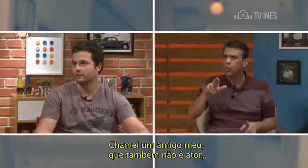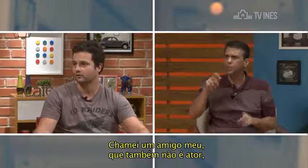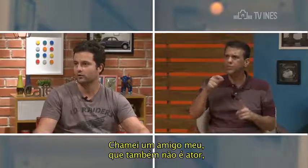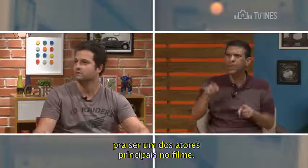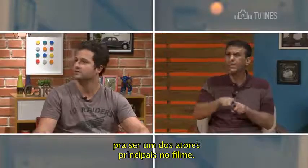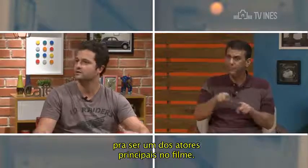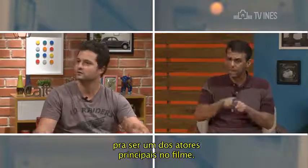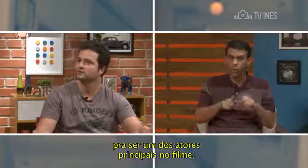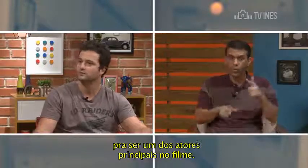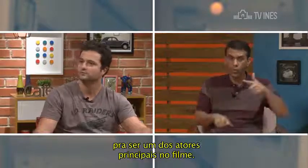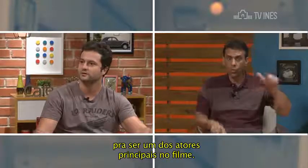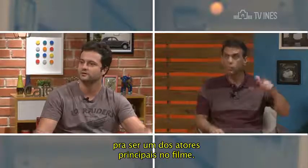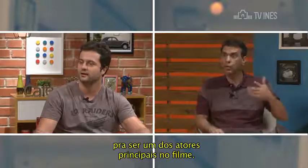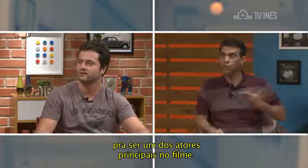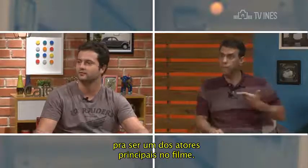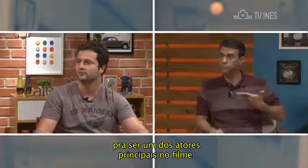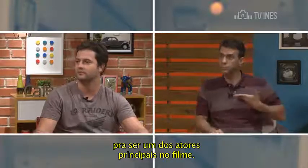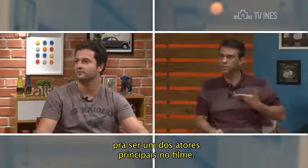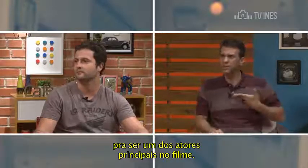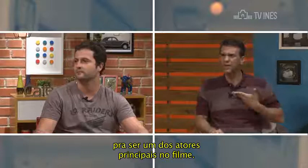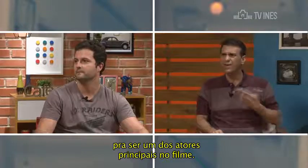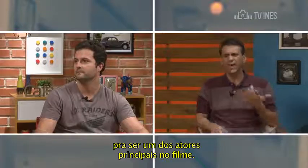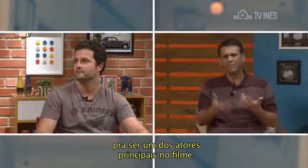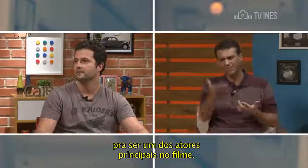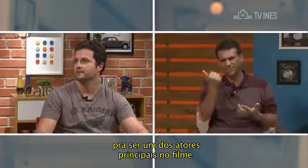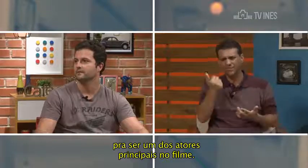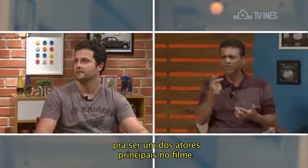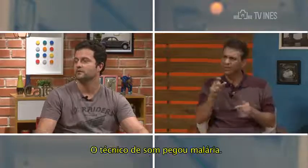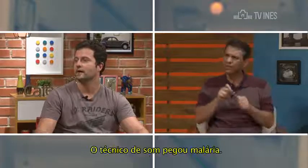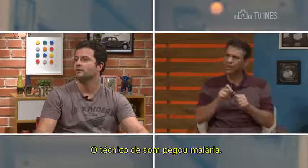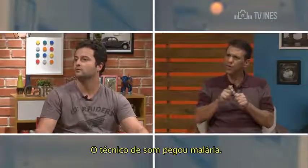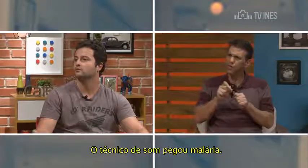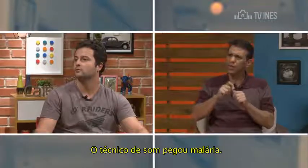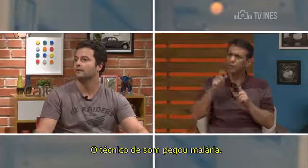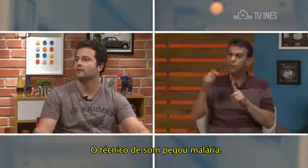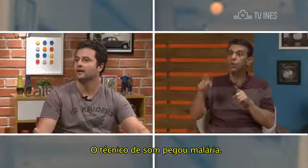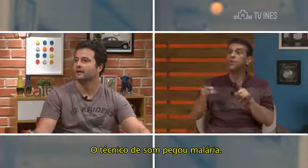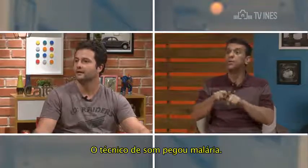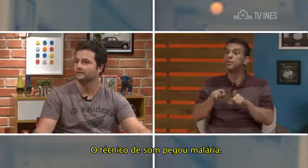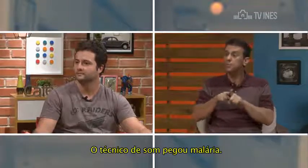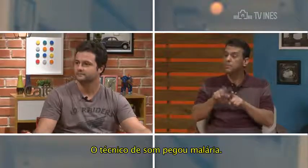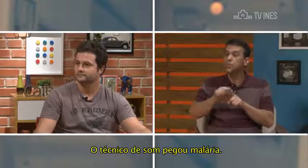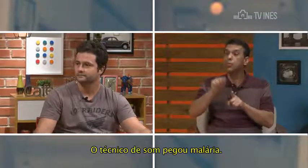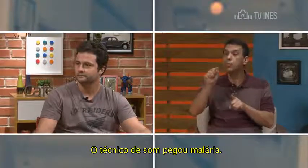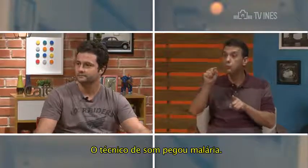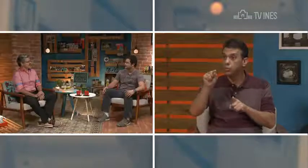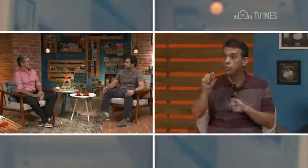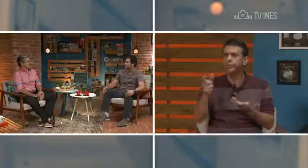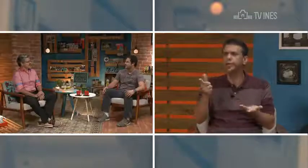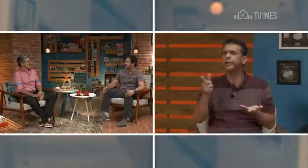meu, que também não é ator, para ser um dos atores principais no filme. O técnico de som pegou malária.